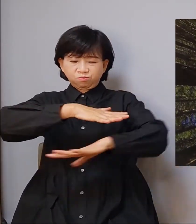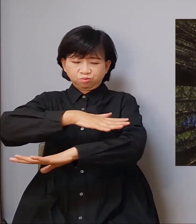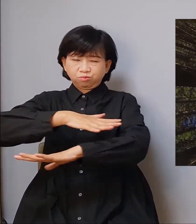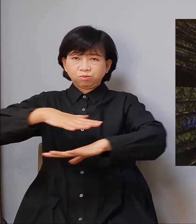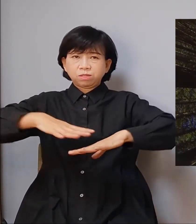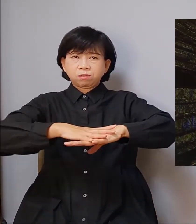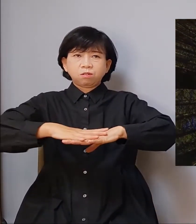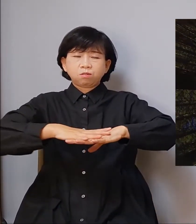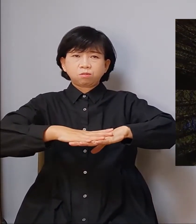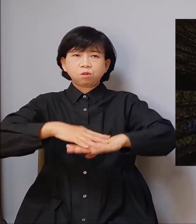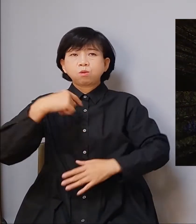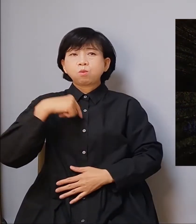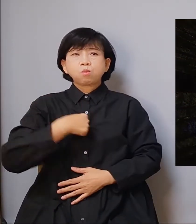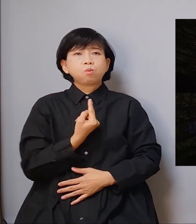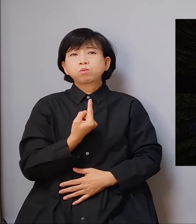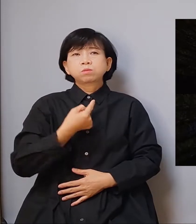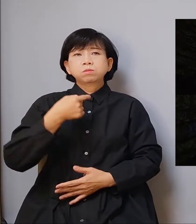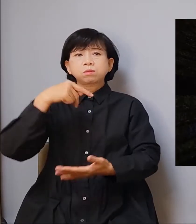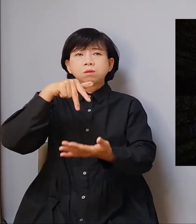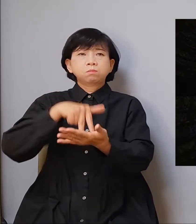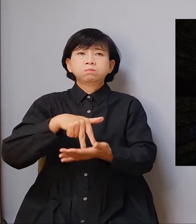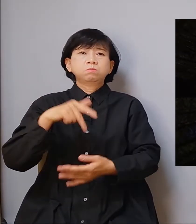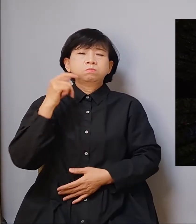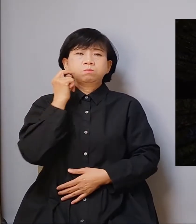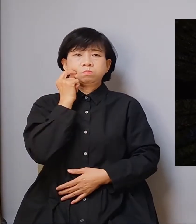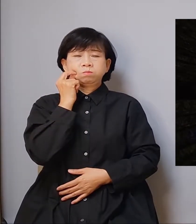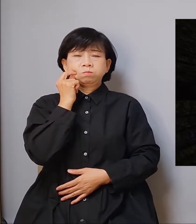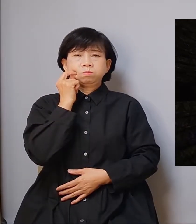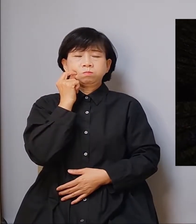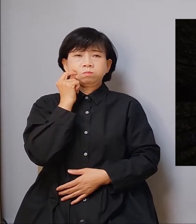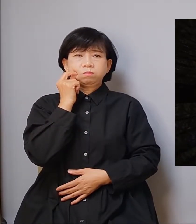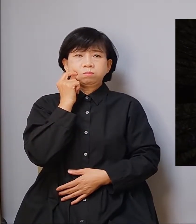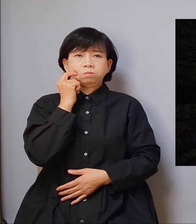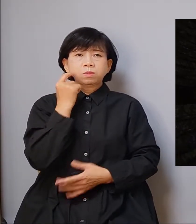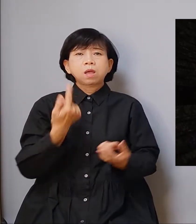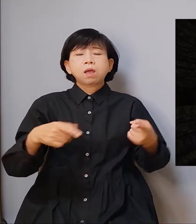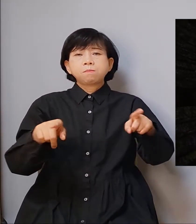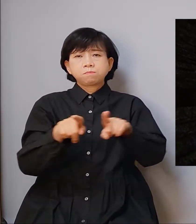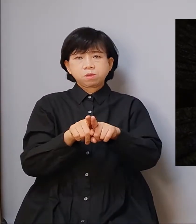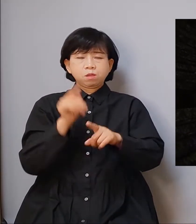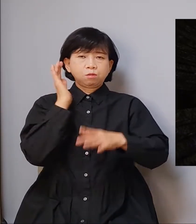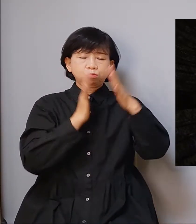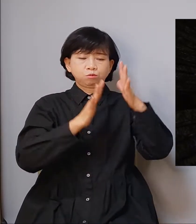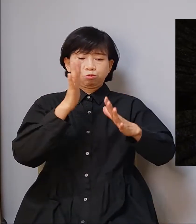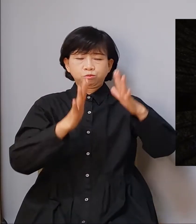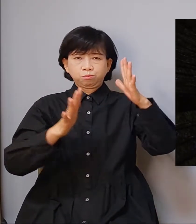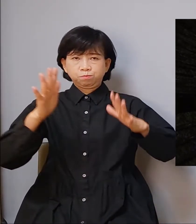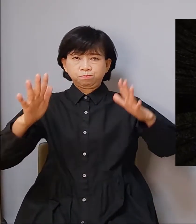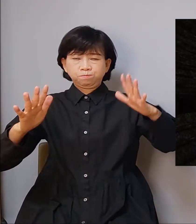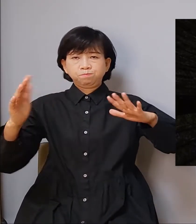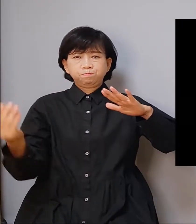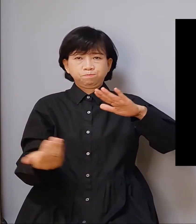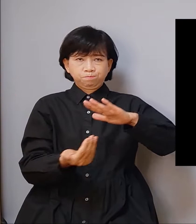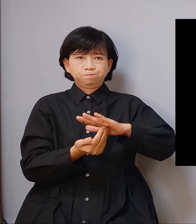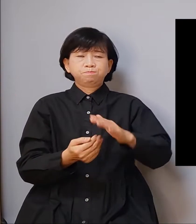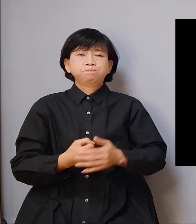혼자서는 살 수 없는 레드우드, 더불어 살며 숲을 이루고 있습니다.